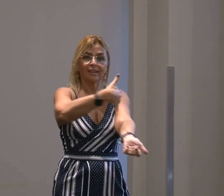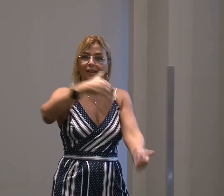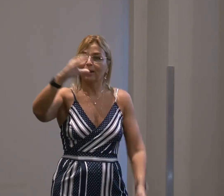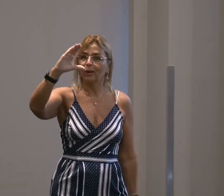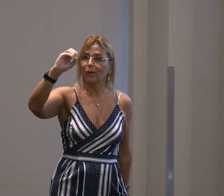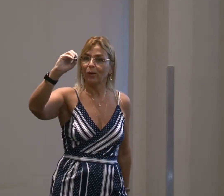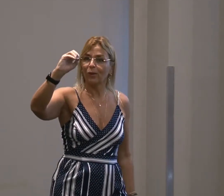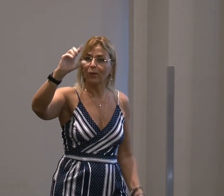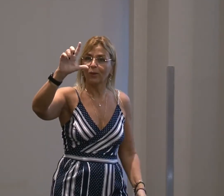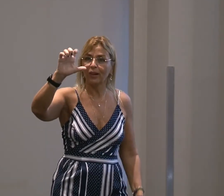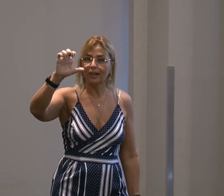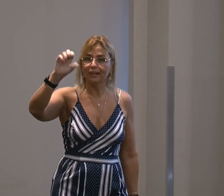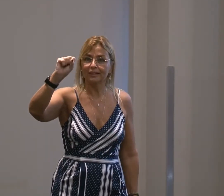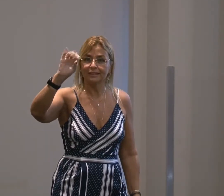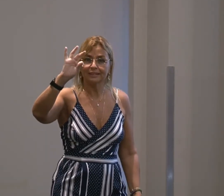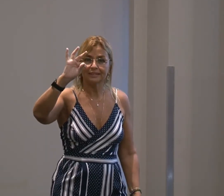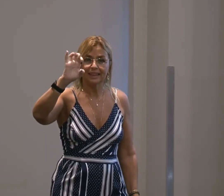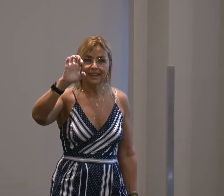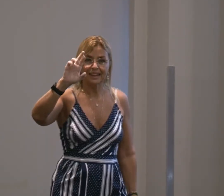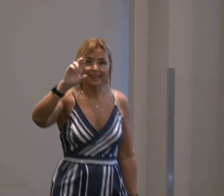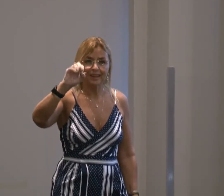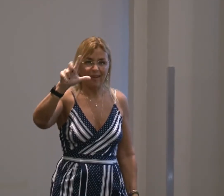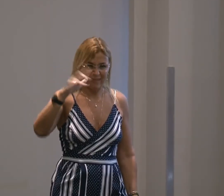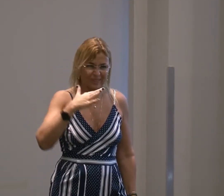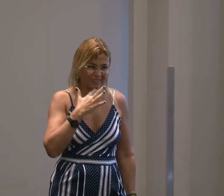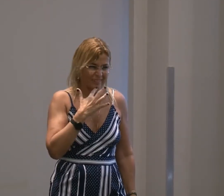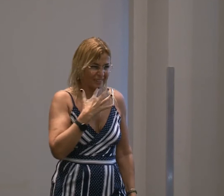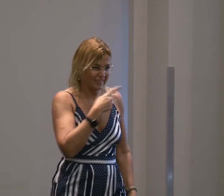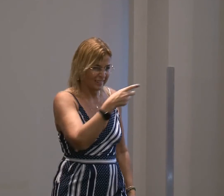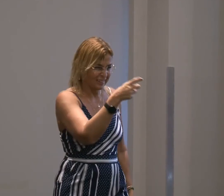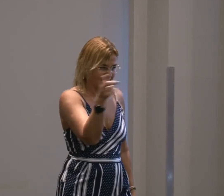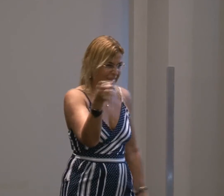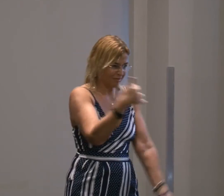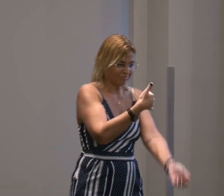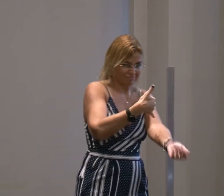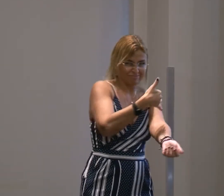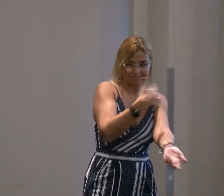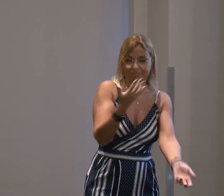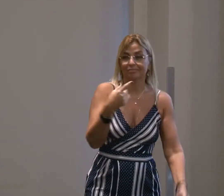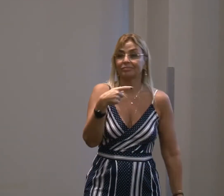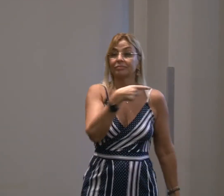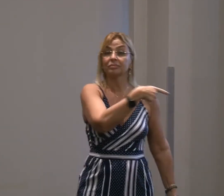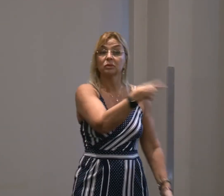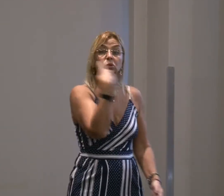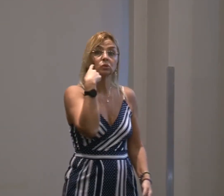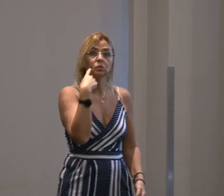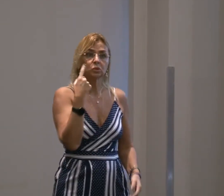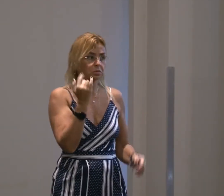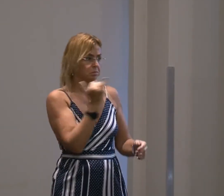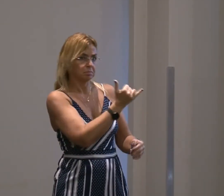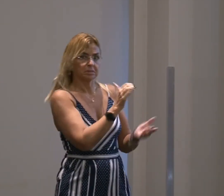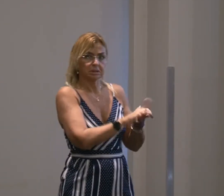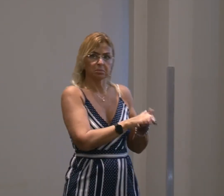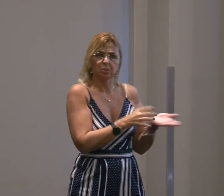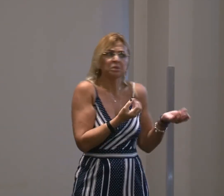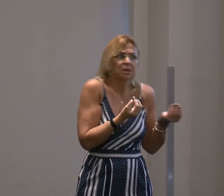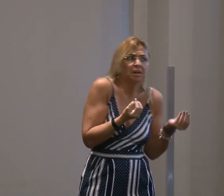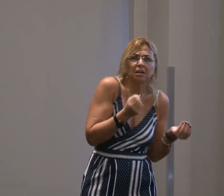o que o médico está falando. Teve um momento que o médico foi falar a respeito do colesterol para o surdo, falando que ele